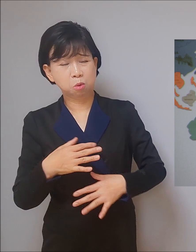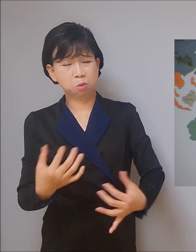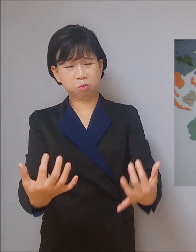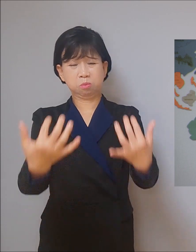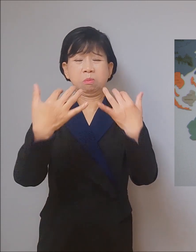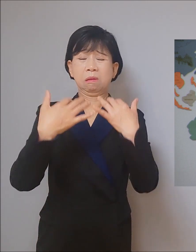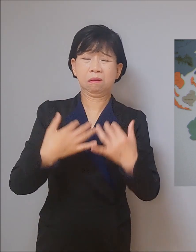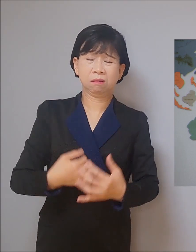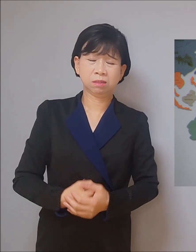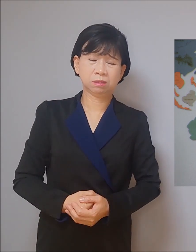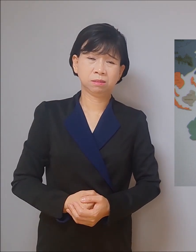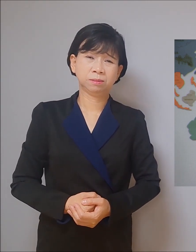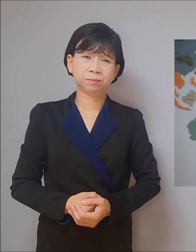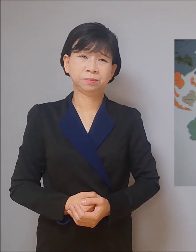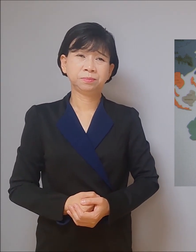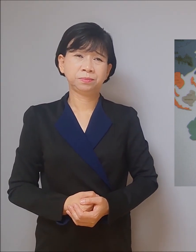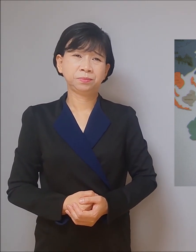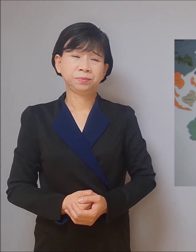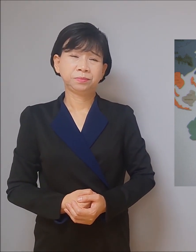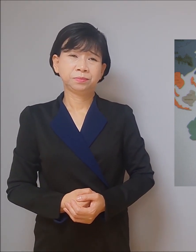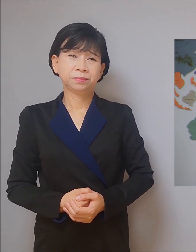미칠 것만 같은 거지요.